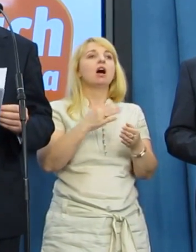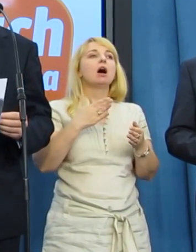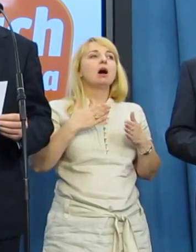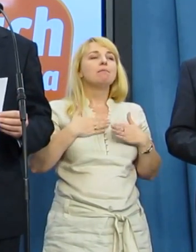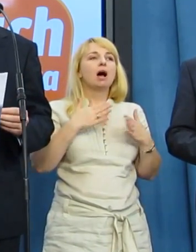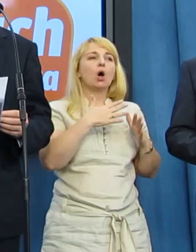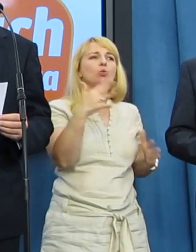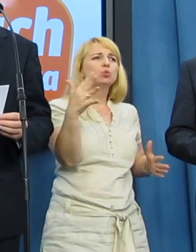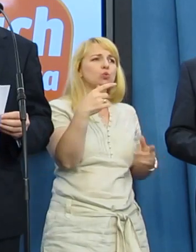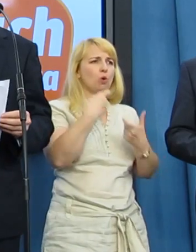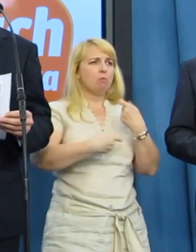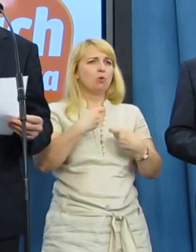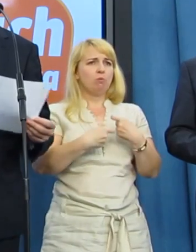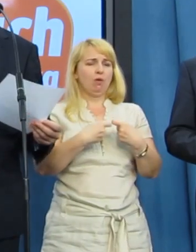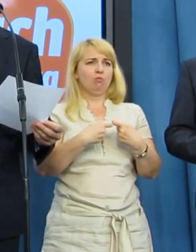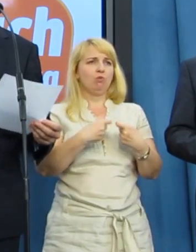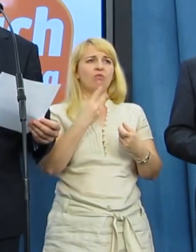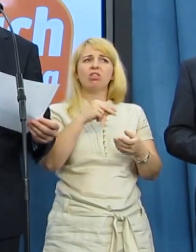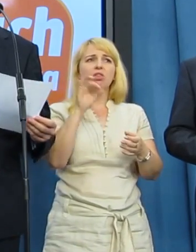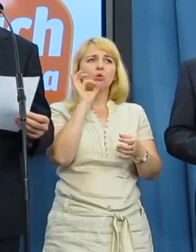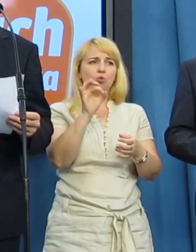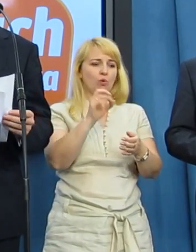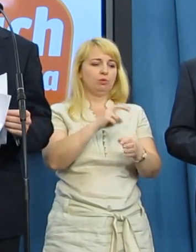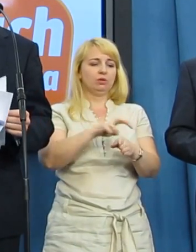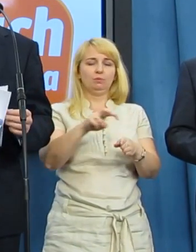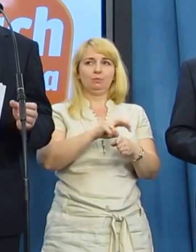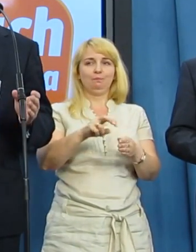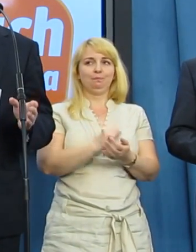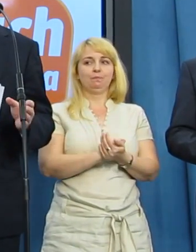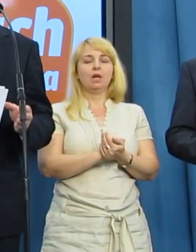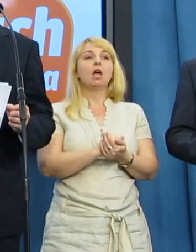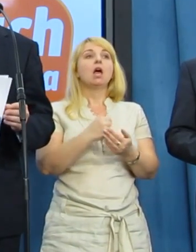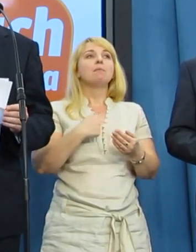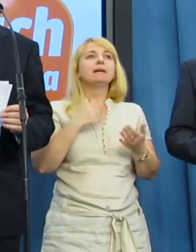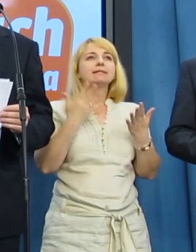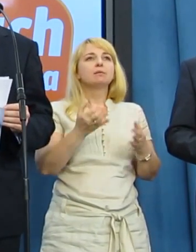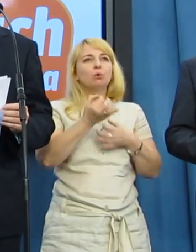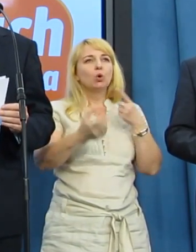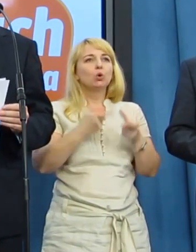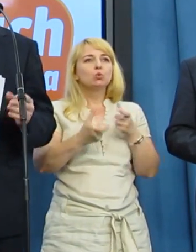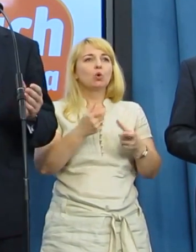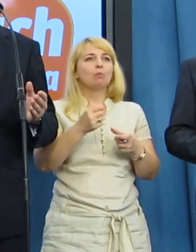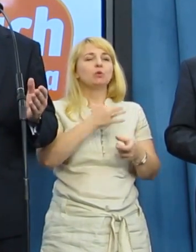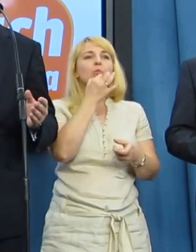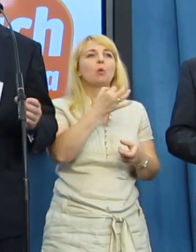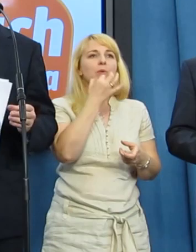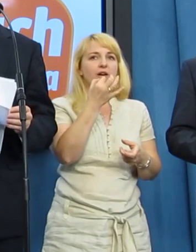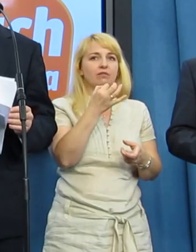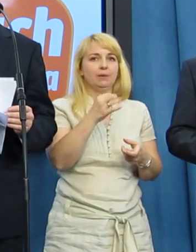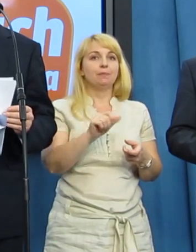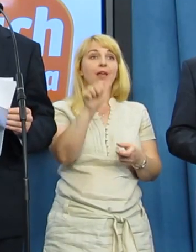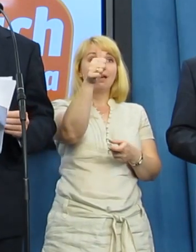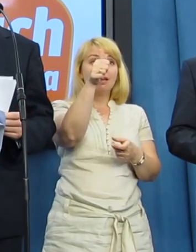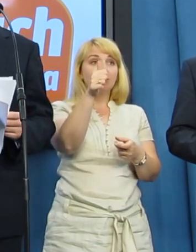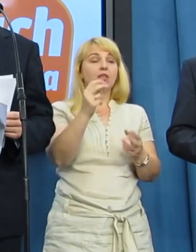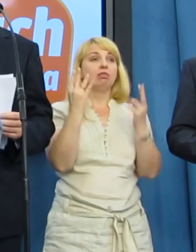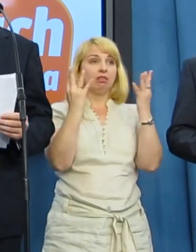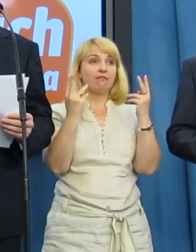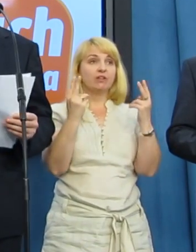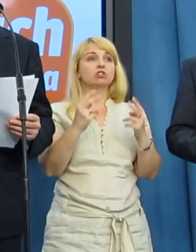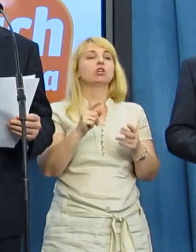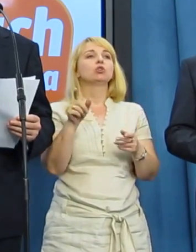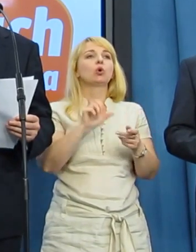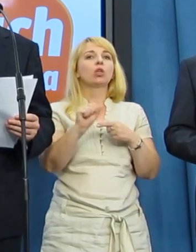ważnych niedociągnięć, które zamierzamy poprawić w postaci naszych poprawek, które zgłosimy. O jednym z takich najważniejszych niedociągnięciu państwu powiem. Otóż w